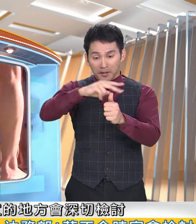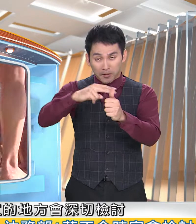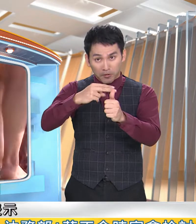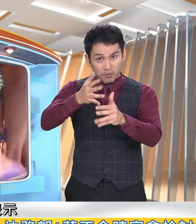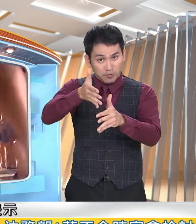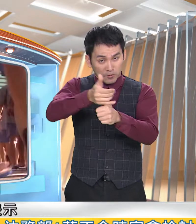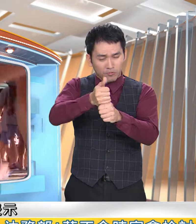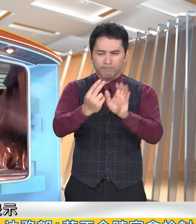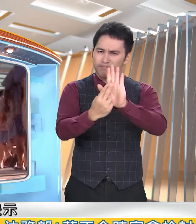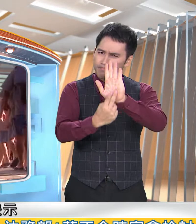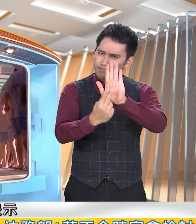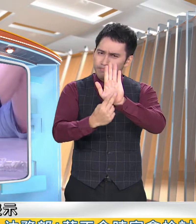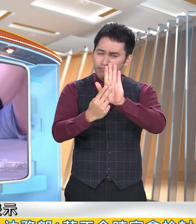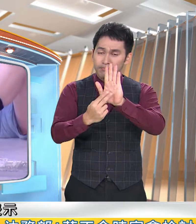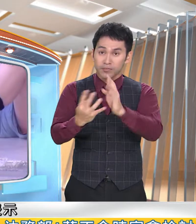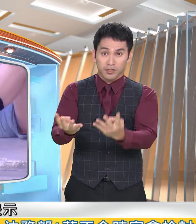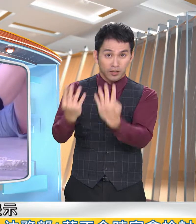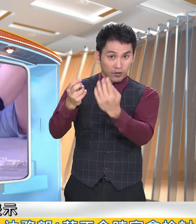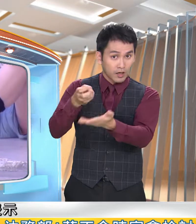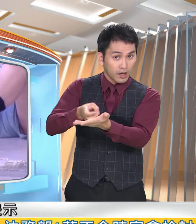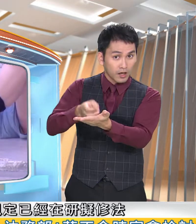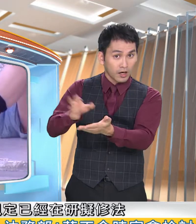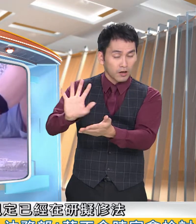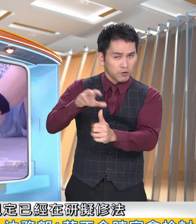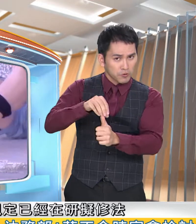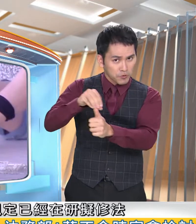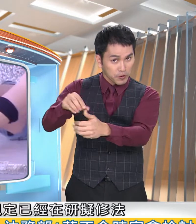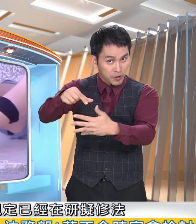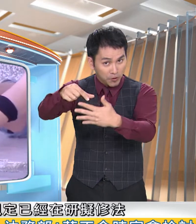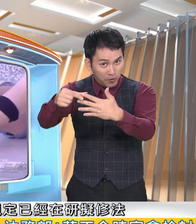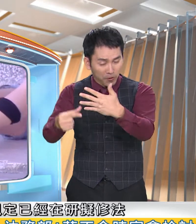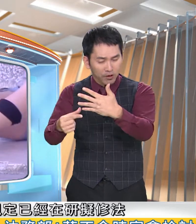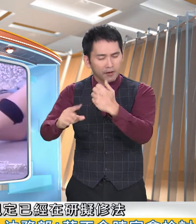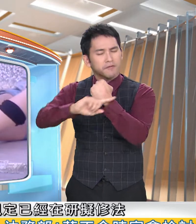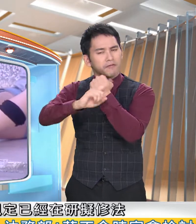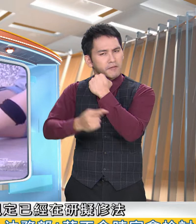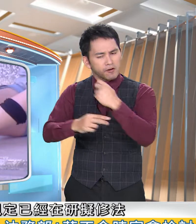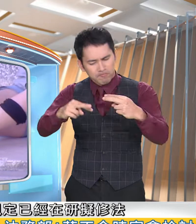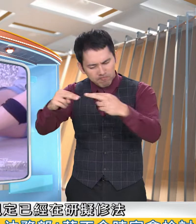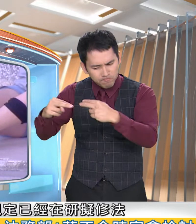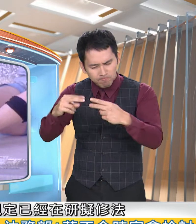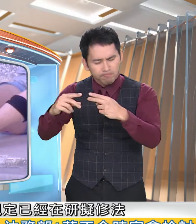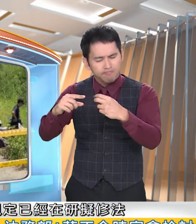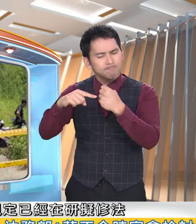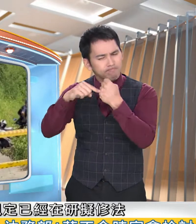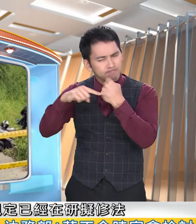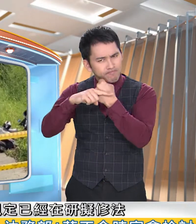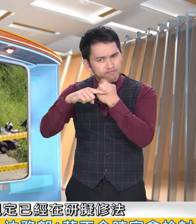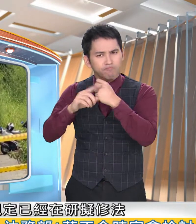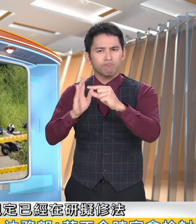外，矫正署也表示，有关外役监的规定已经在研拟修